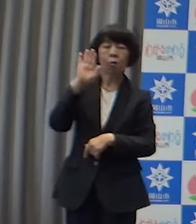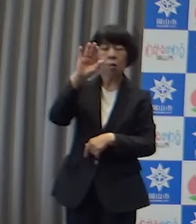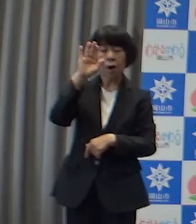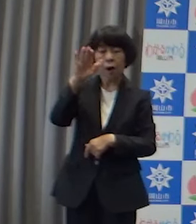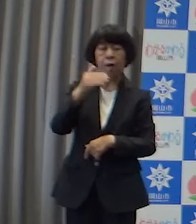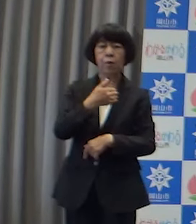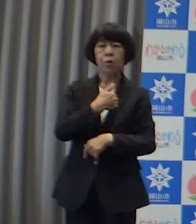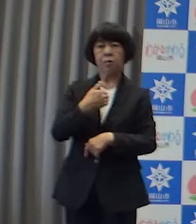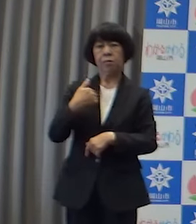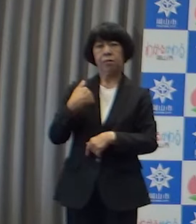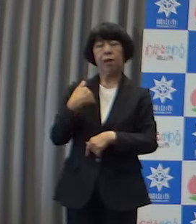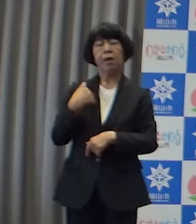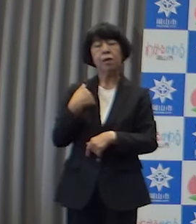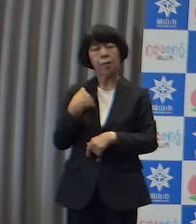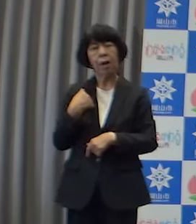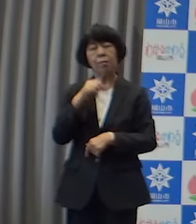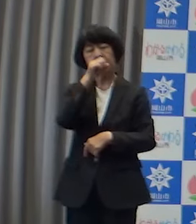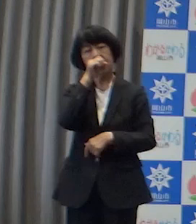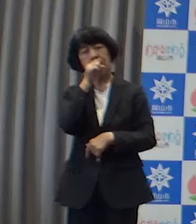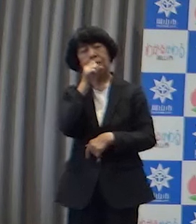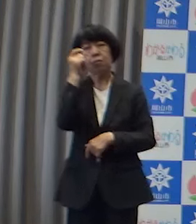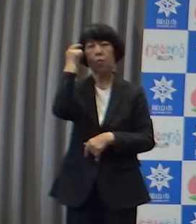というように思っています。